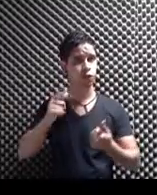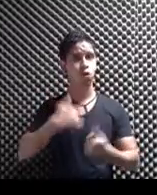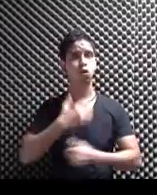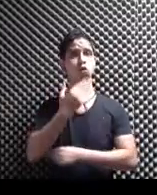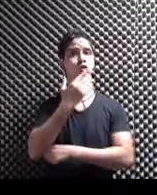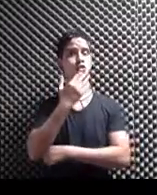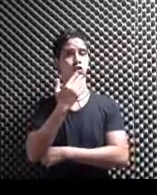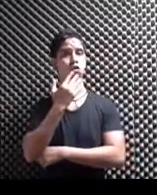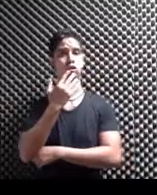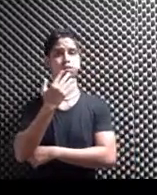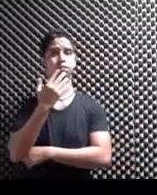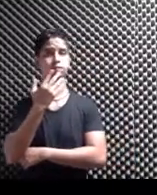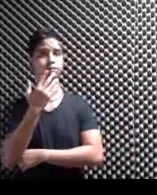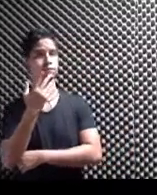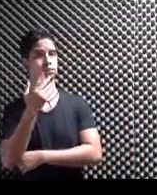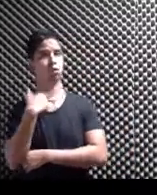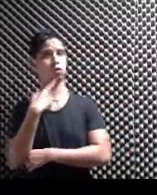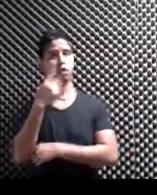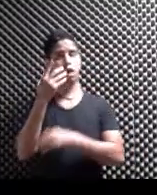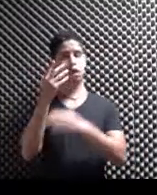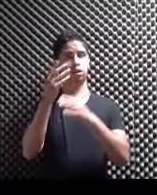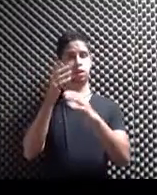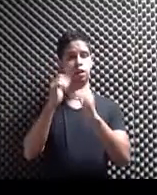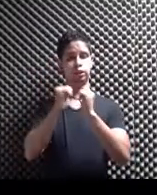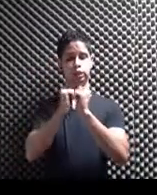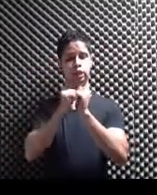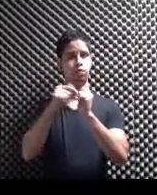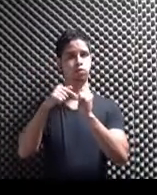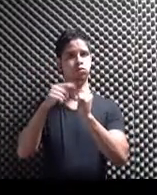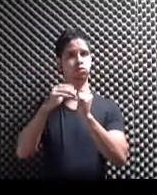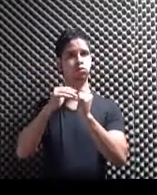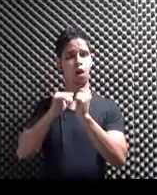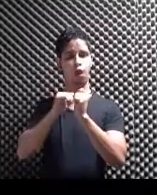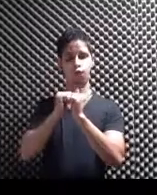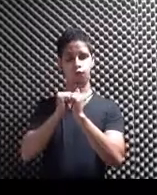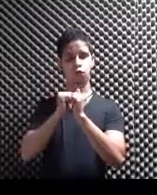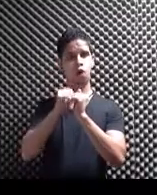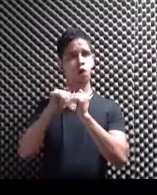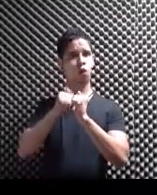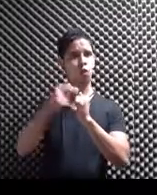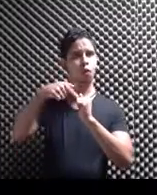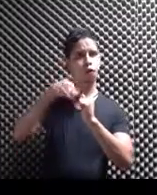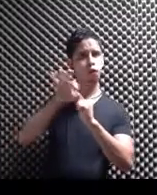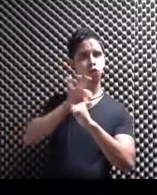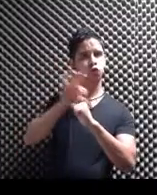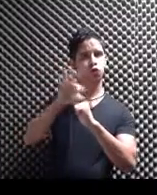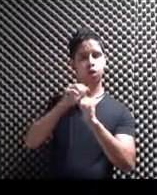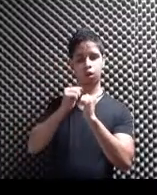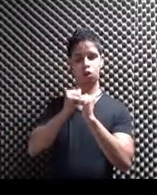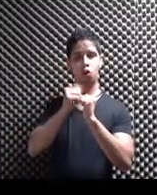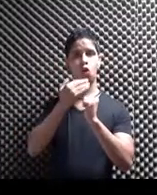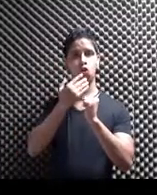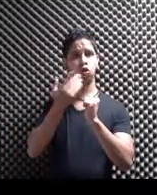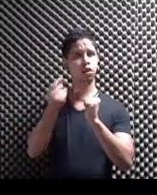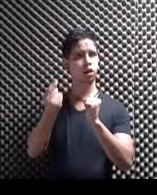colores dentro de lo que el cerebro ¿Verdad? Lo que es ese funcionamiento cerebral permite